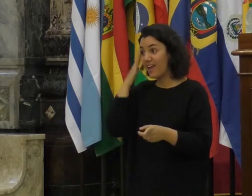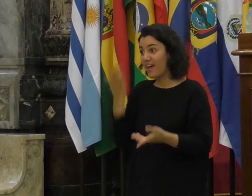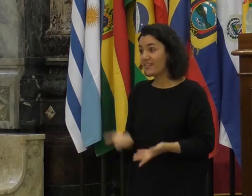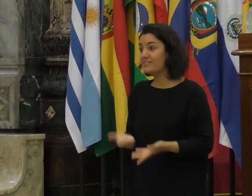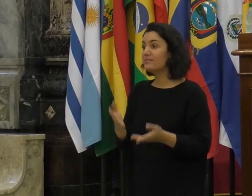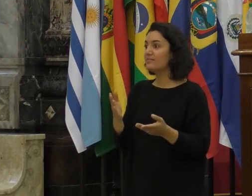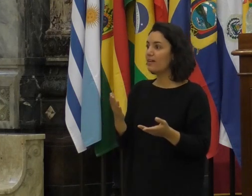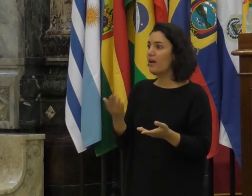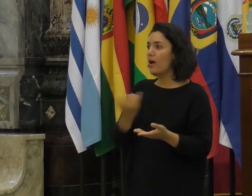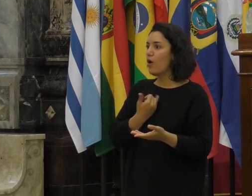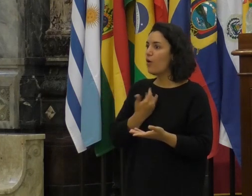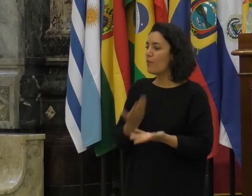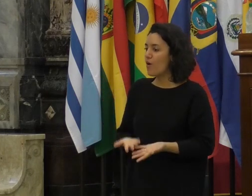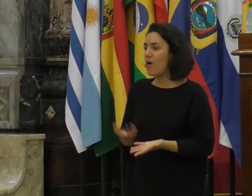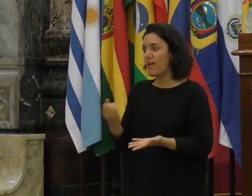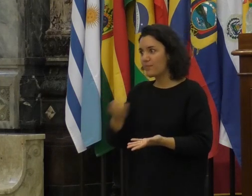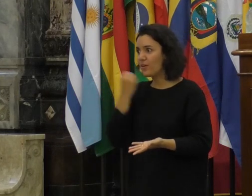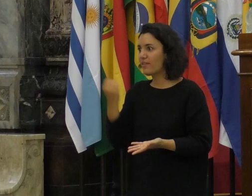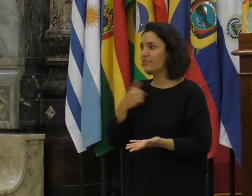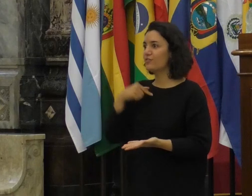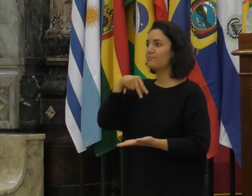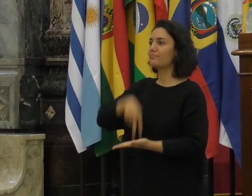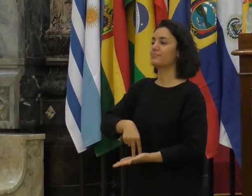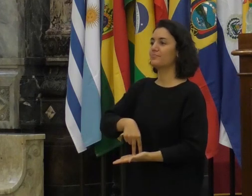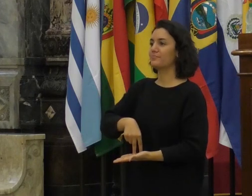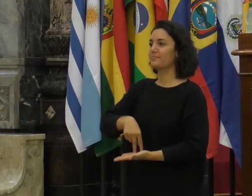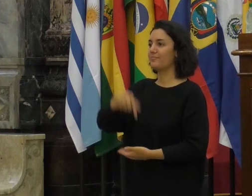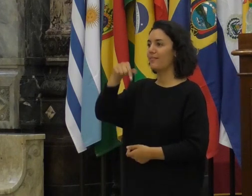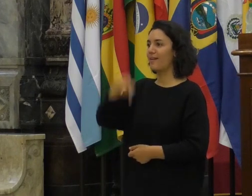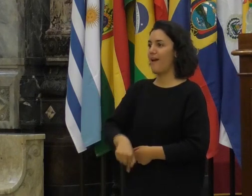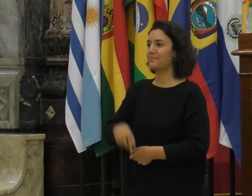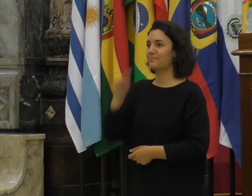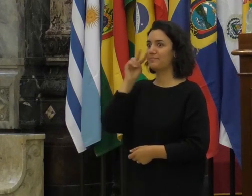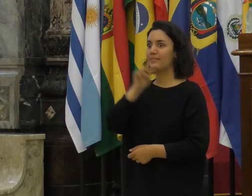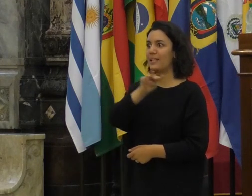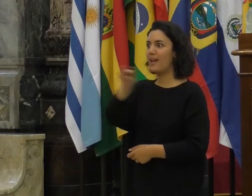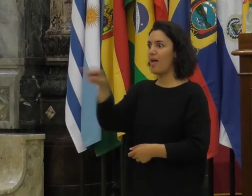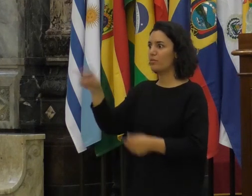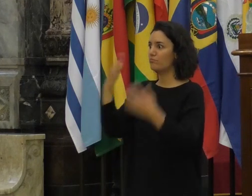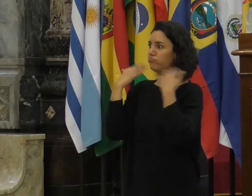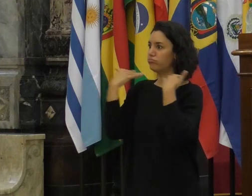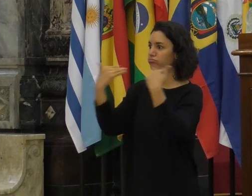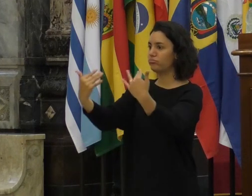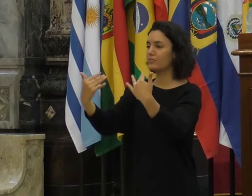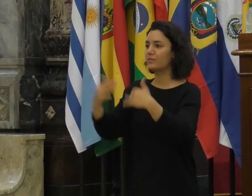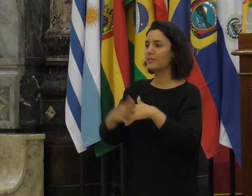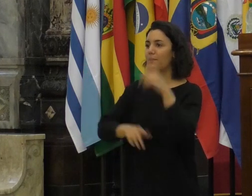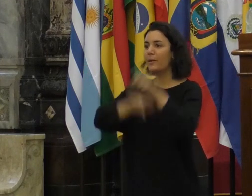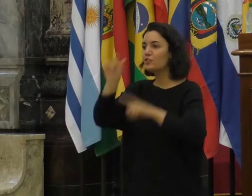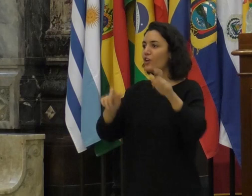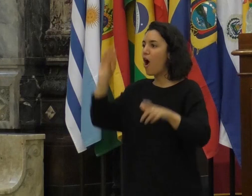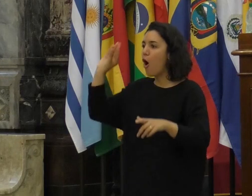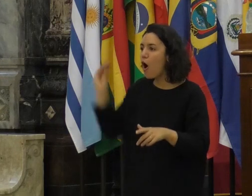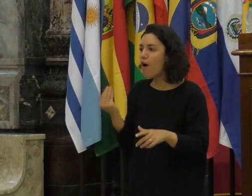los significados que tiene estar parado aquí, mirando este salón lleno, lleno de gente